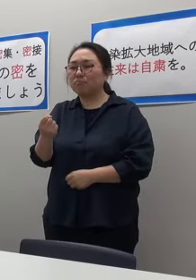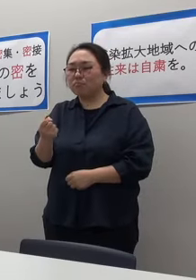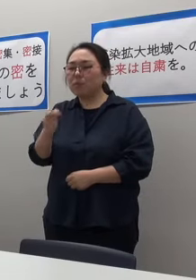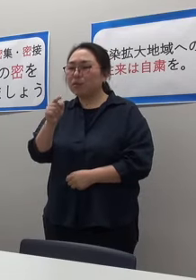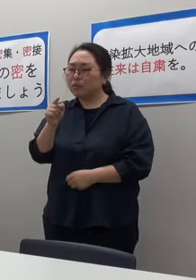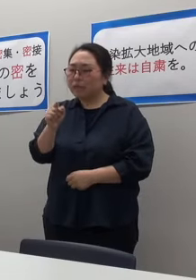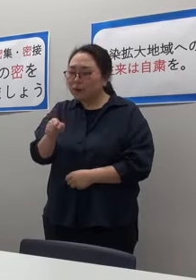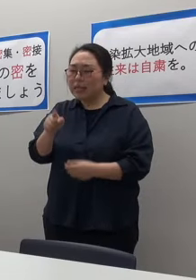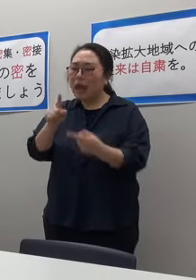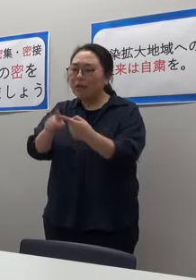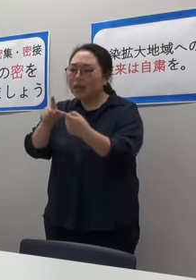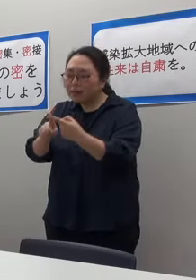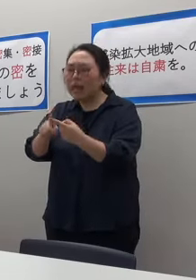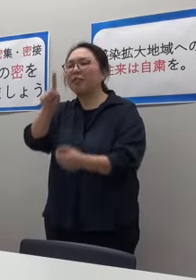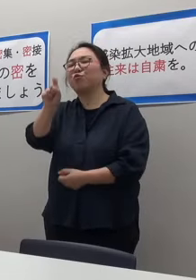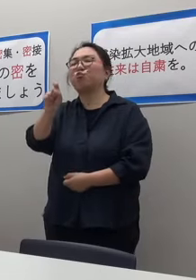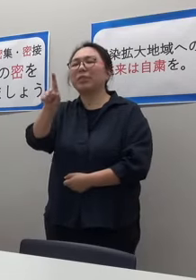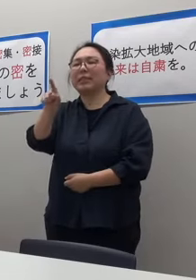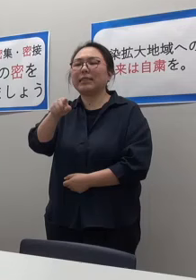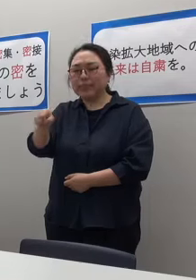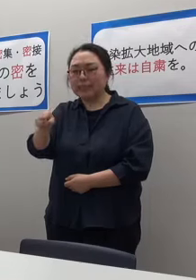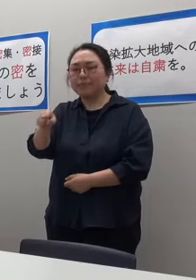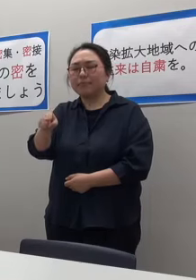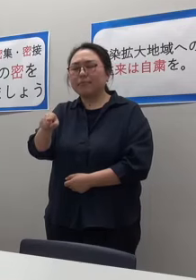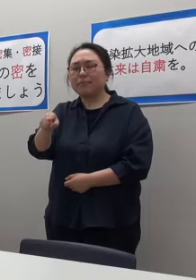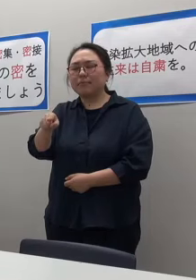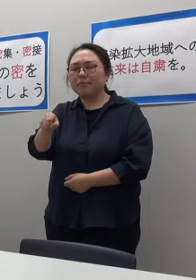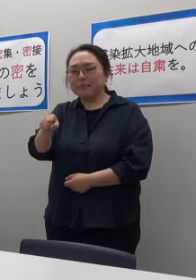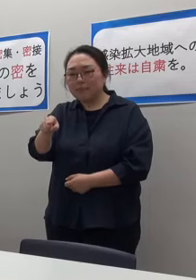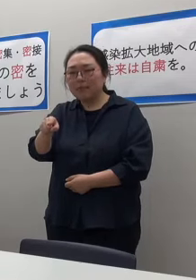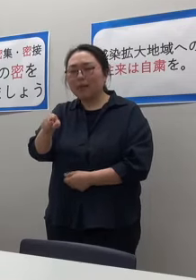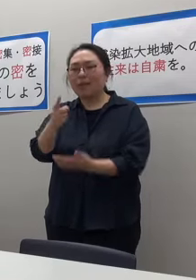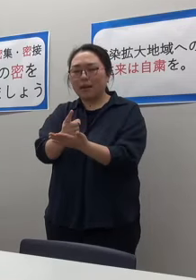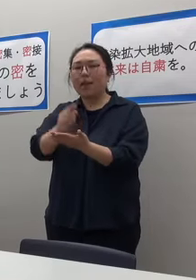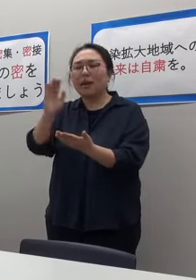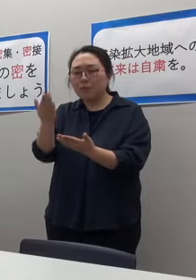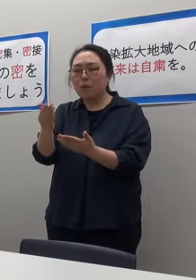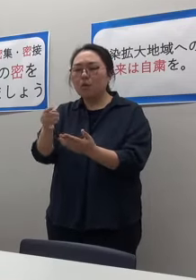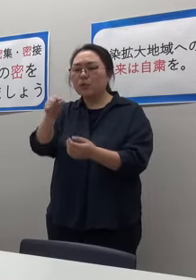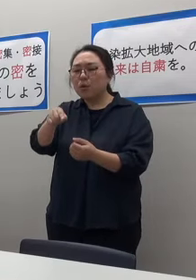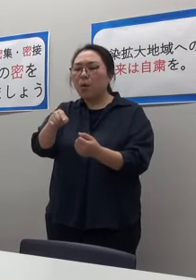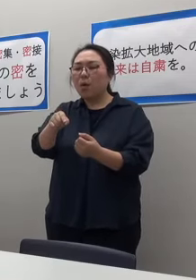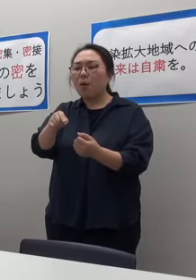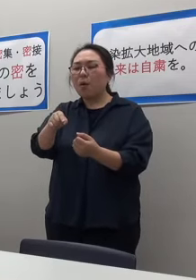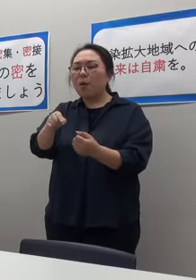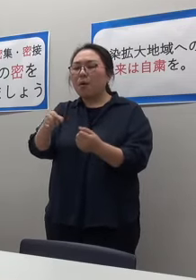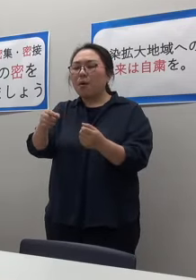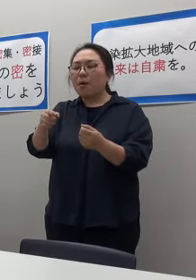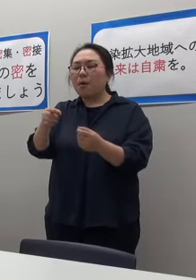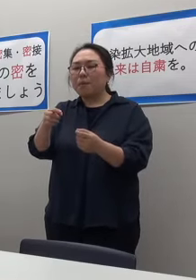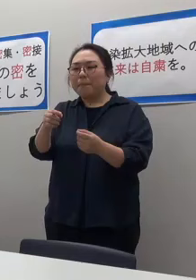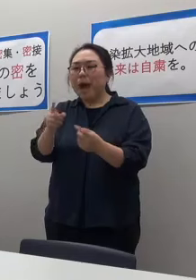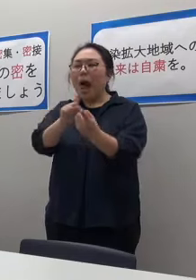それだけではちょっとどうかなっていうふうに思いまして、 少しこう広めにですね、例えば症